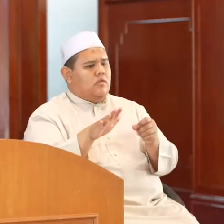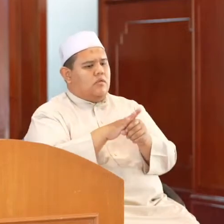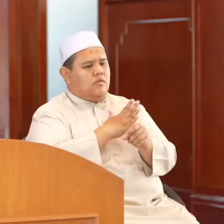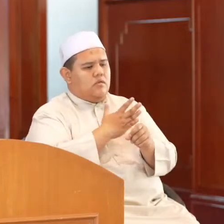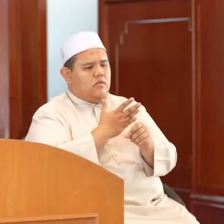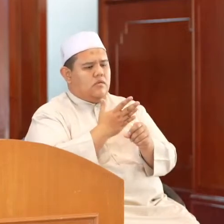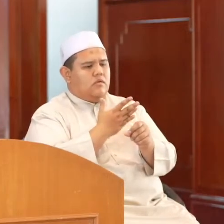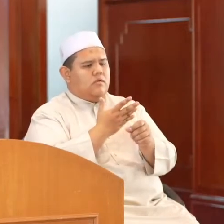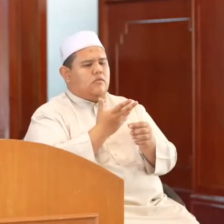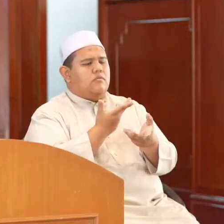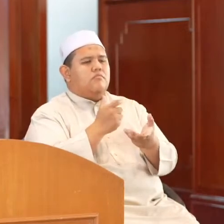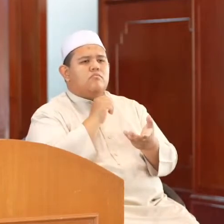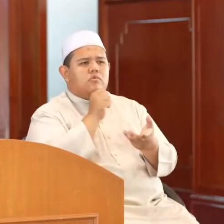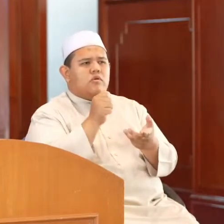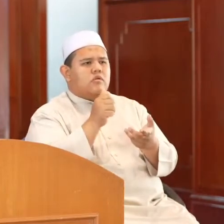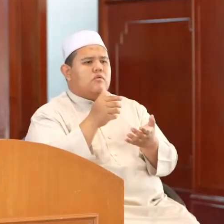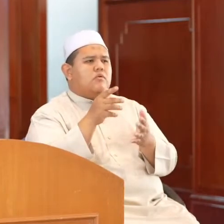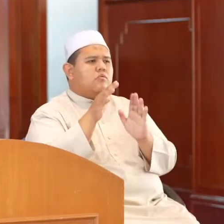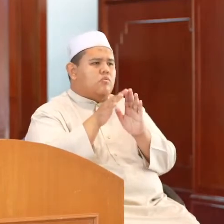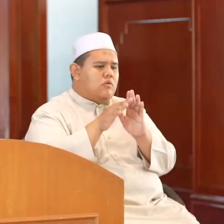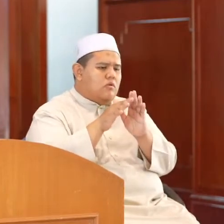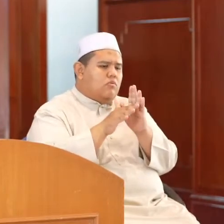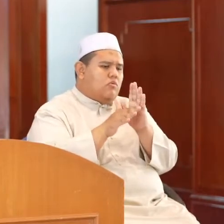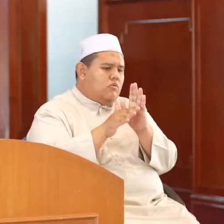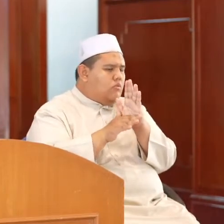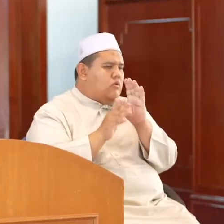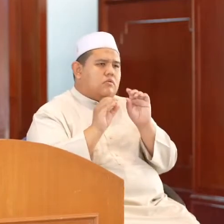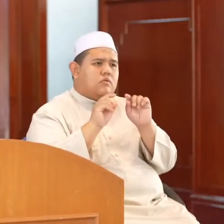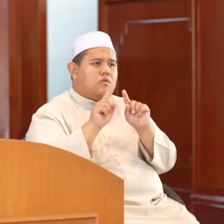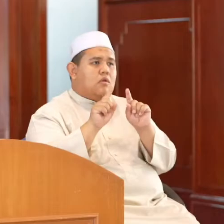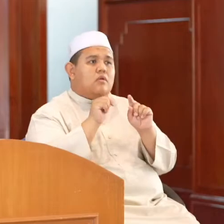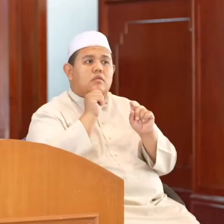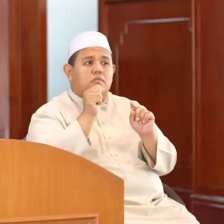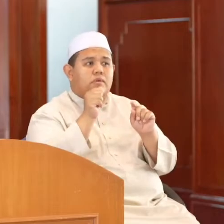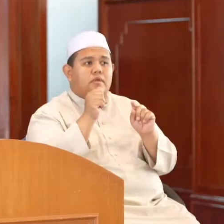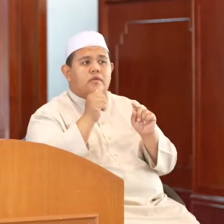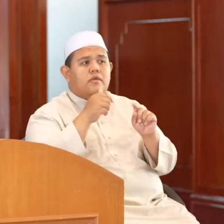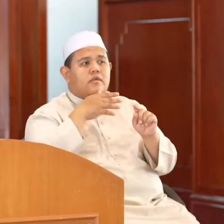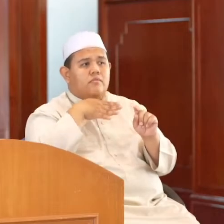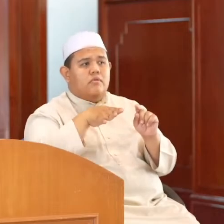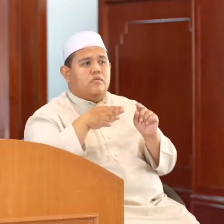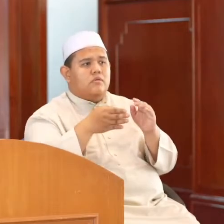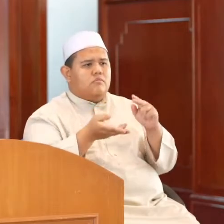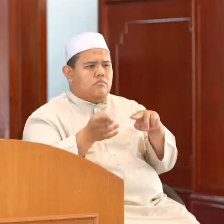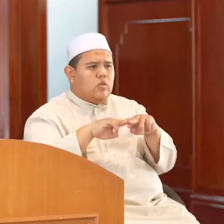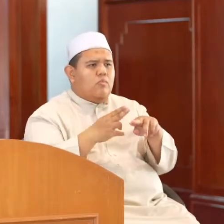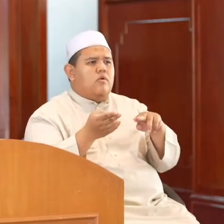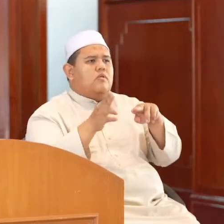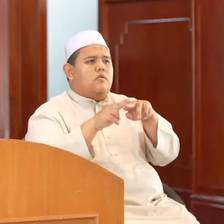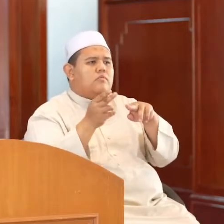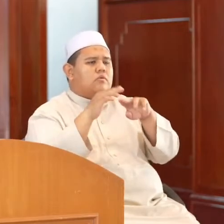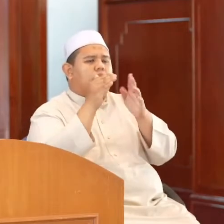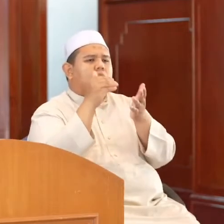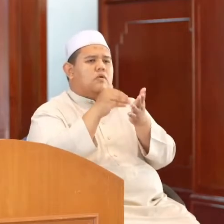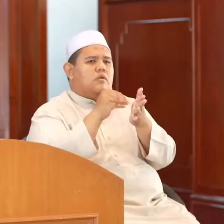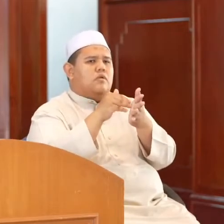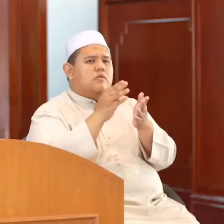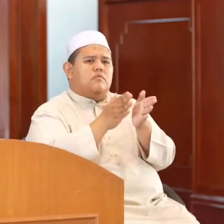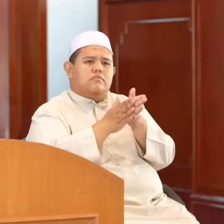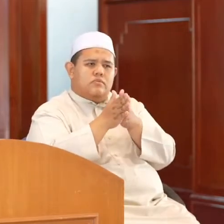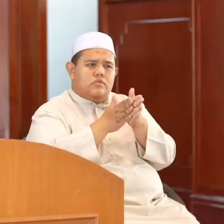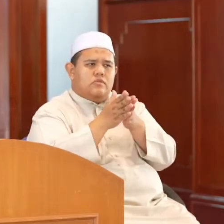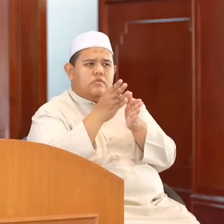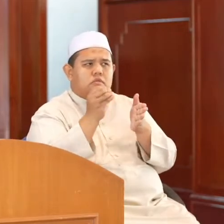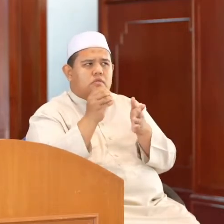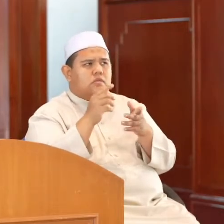makin gelai, makin lemah, makin tak semangat, makin tak, tapi dia tak, makin semangat, makin bersungguh, makin bersungguh, dan